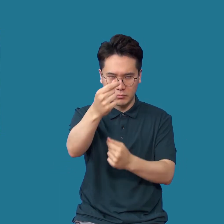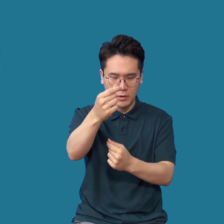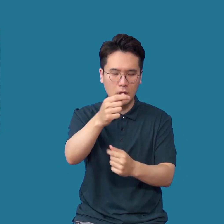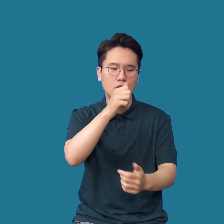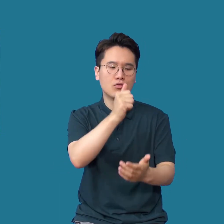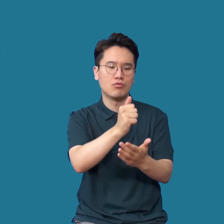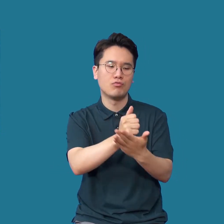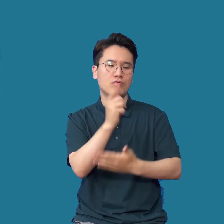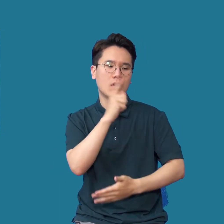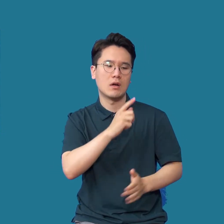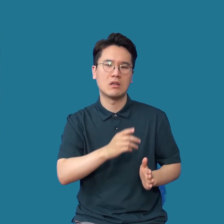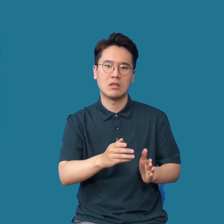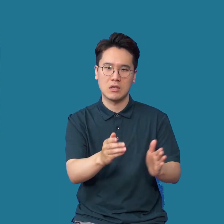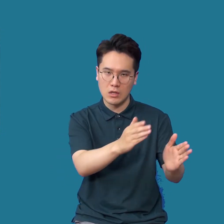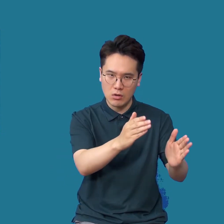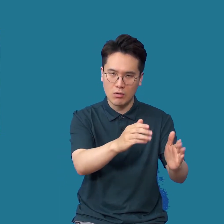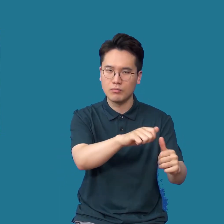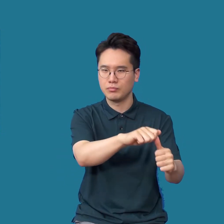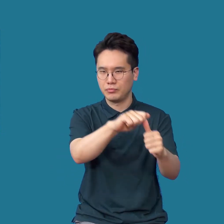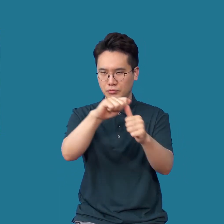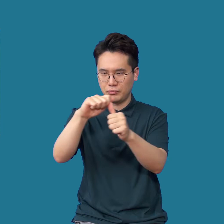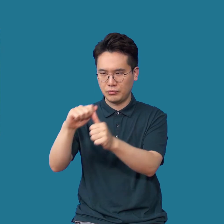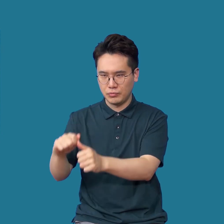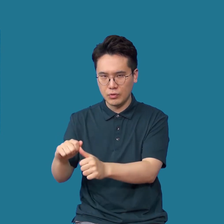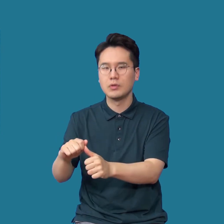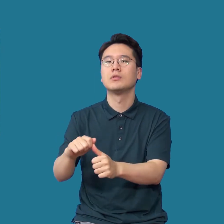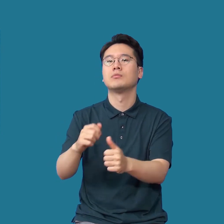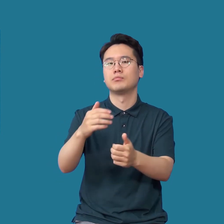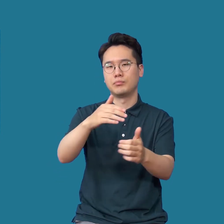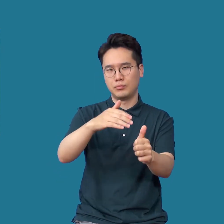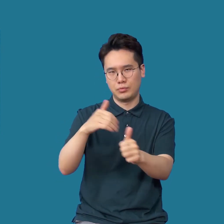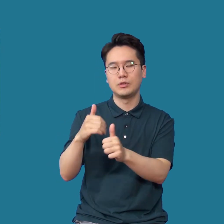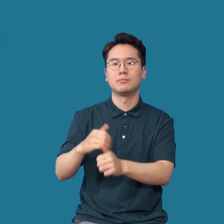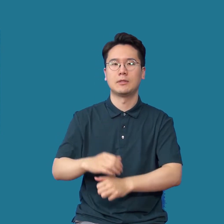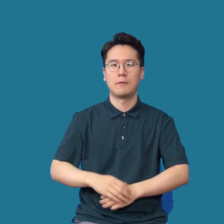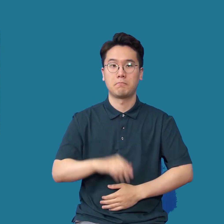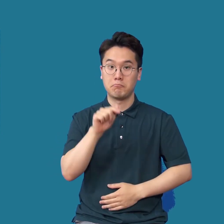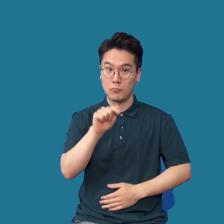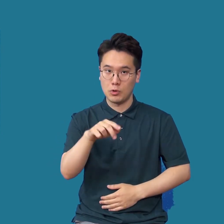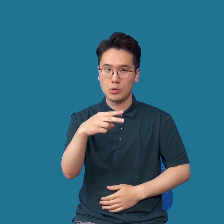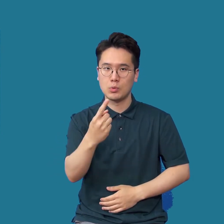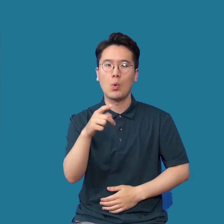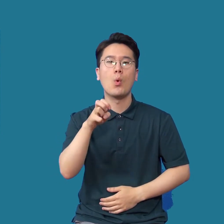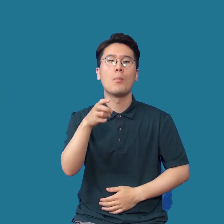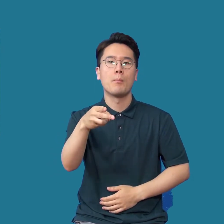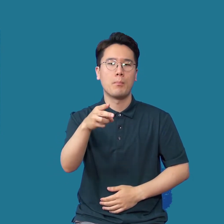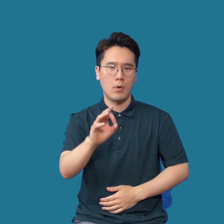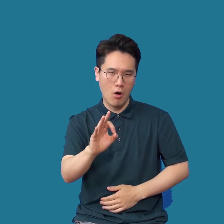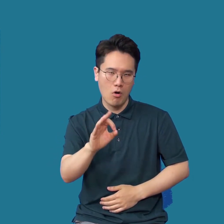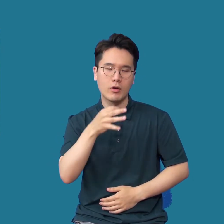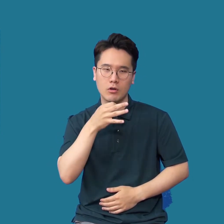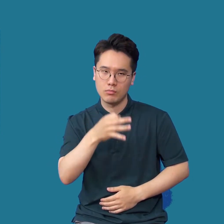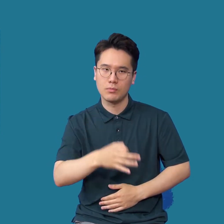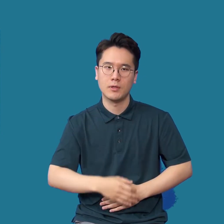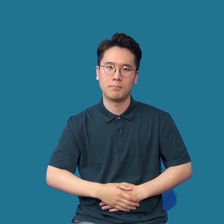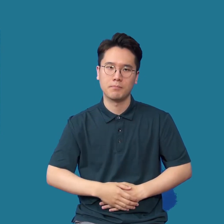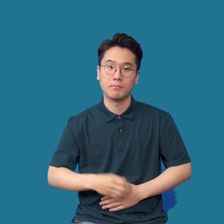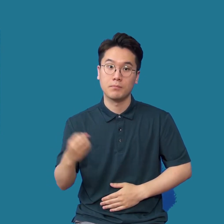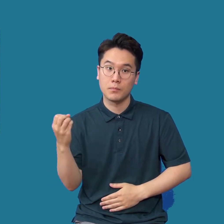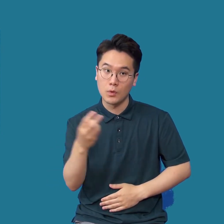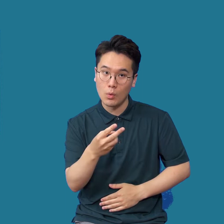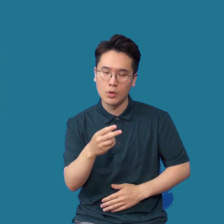길에서 돌이키도록 부르십니다. 그것을 소명이라고 합니다. 그 다음에 부르신 그들을